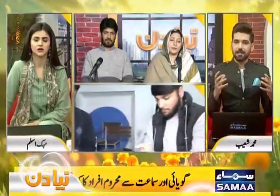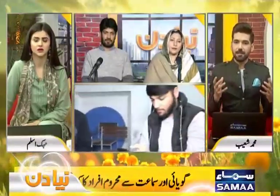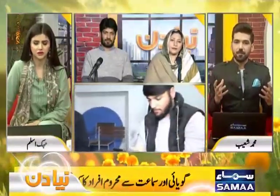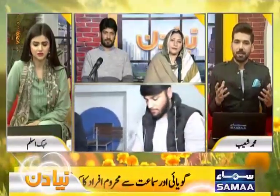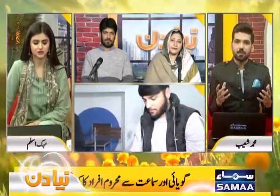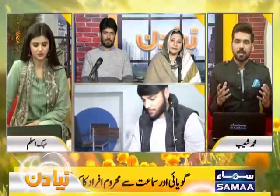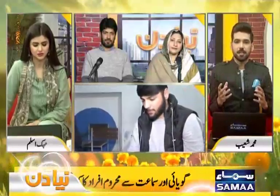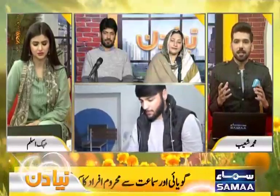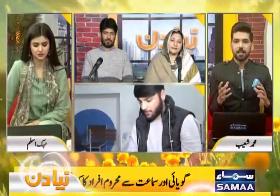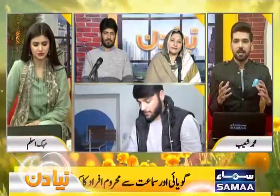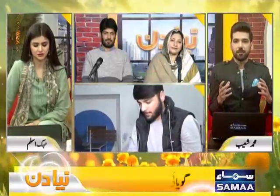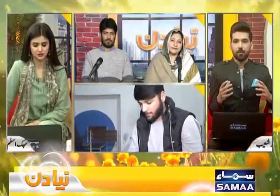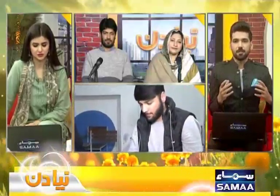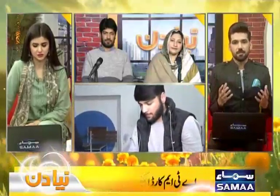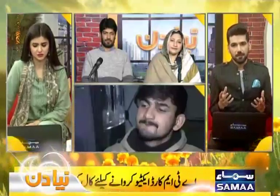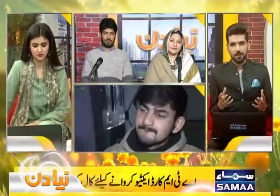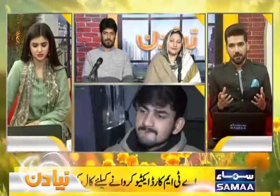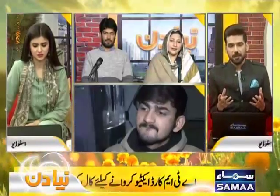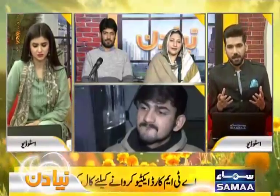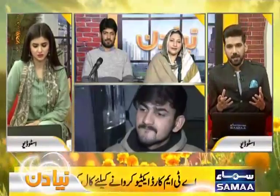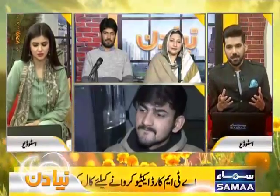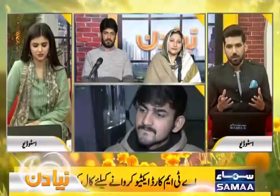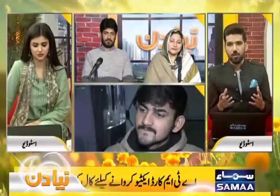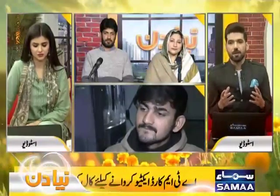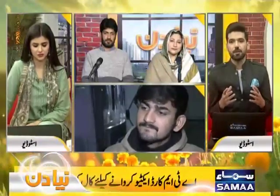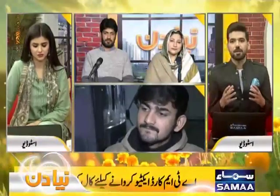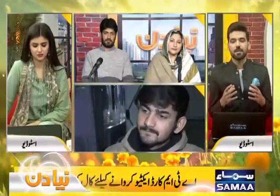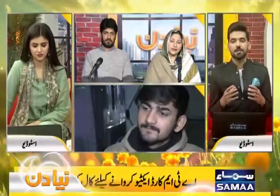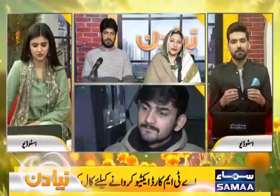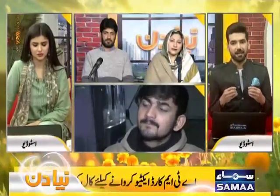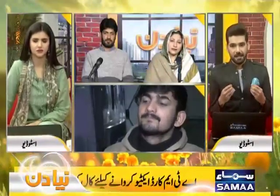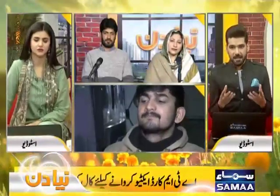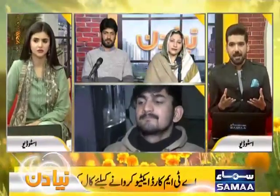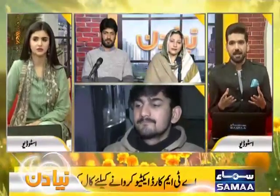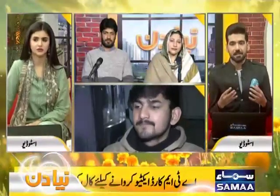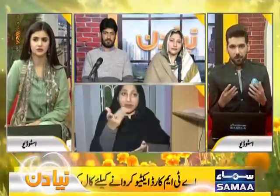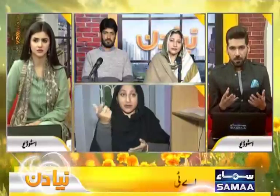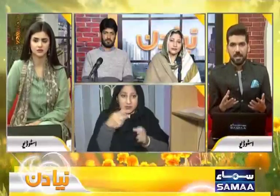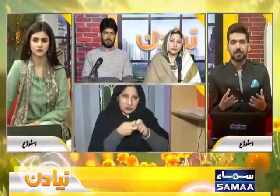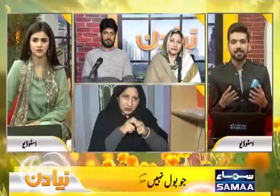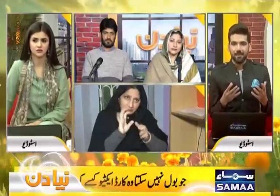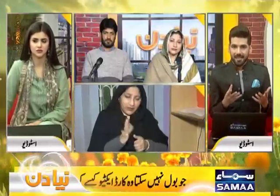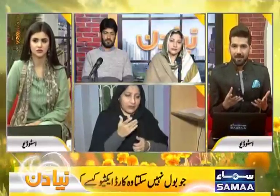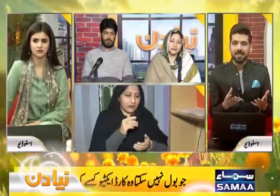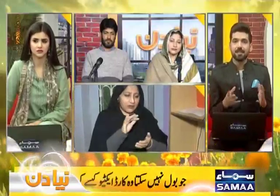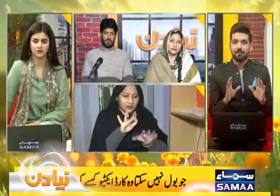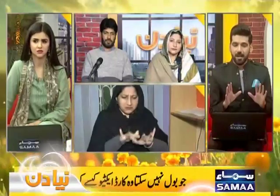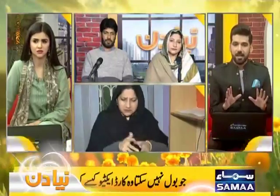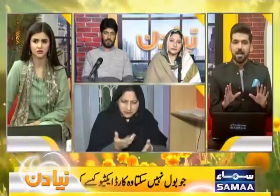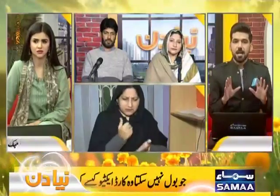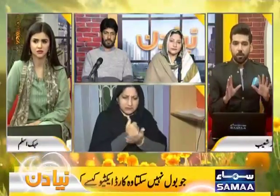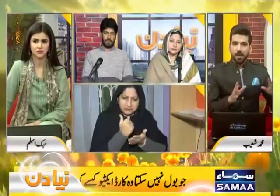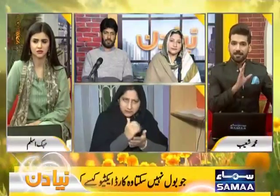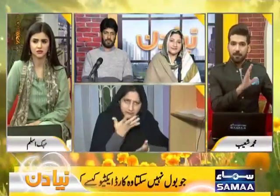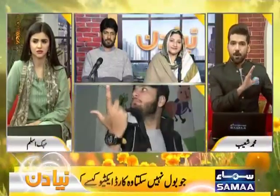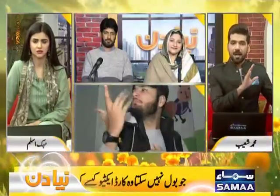ये कैसे मुमकिन हो जाता है? यानी अप्रोच करना किसी को, कोई सिफारिश लगाना, तब खुल जाता है, तब एटीएम बन जाता है, या